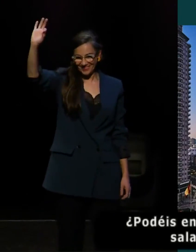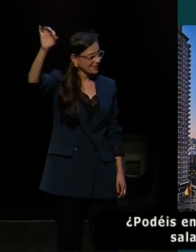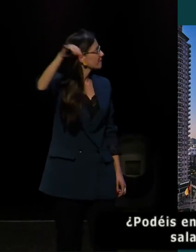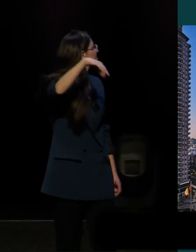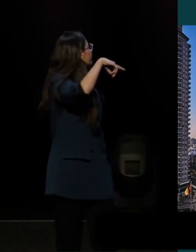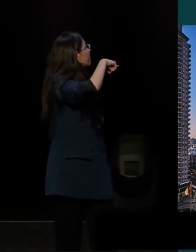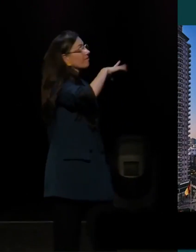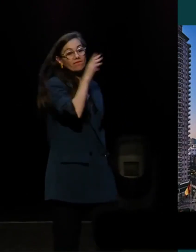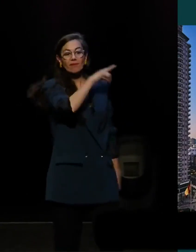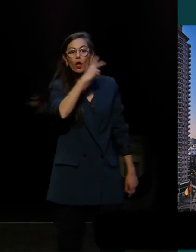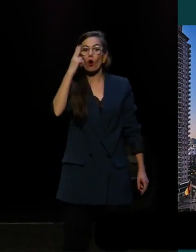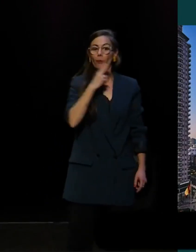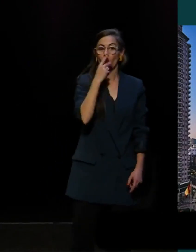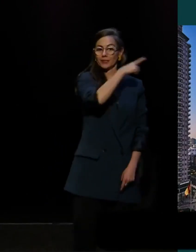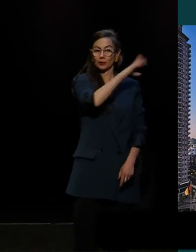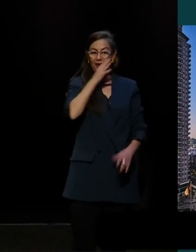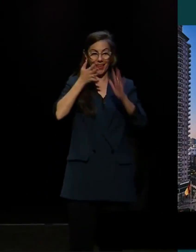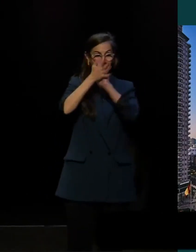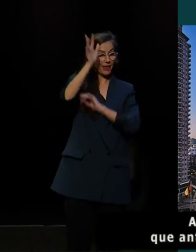Decía,